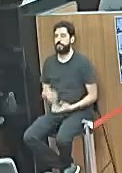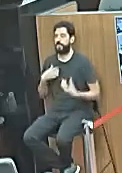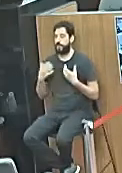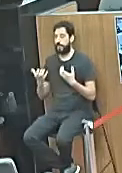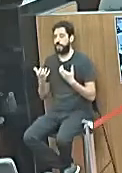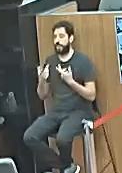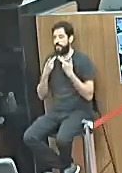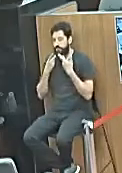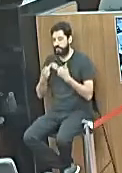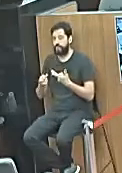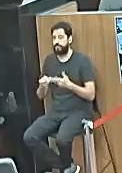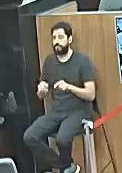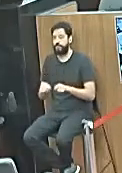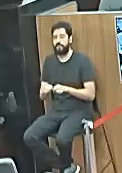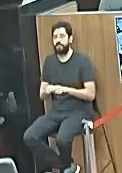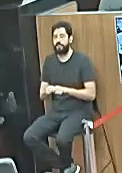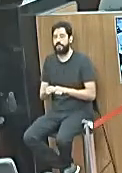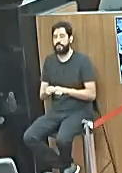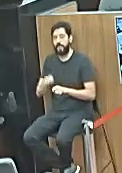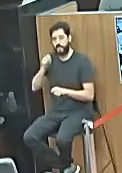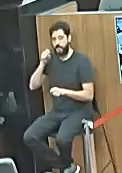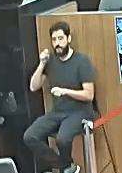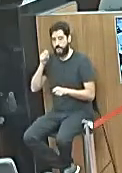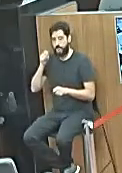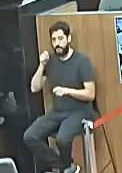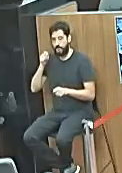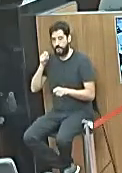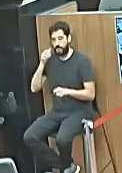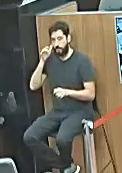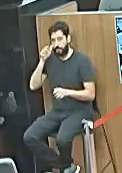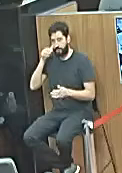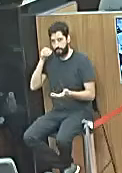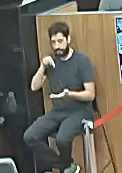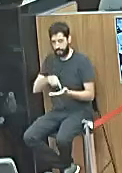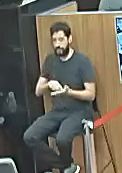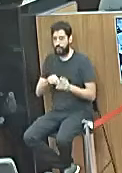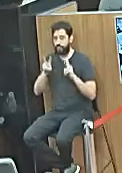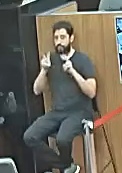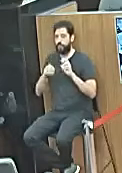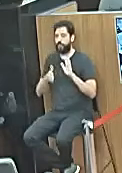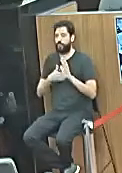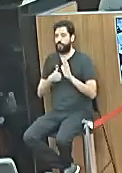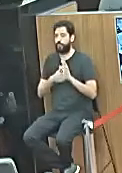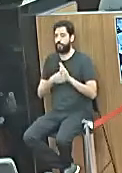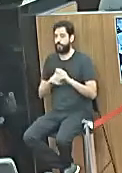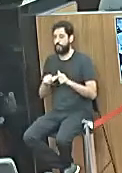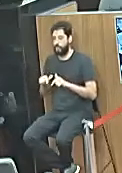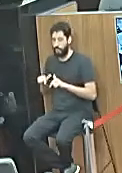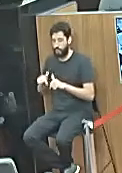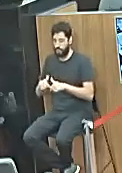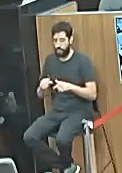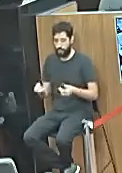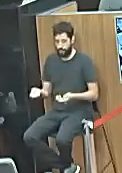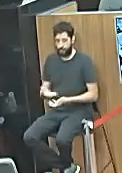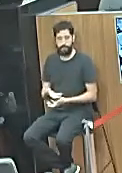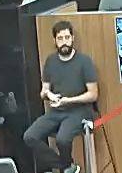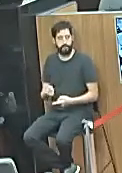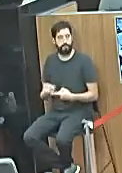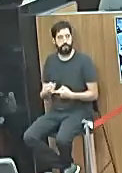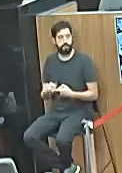fazer uma observação sobre esse projeto essa proposta criará inovação porque